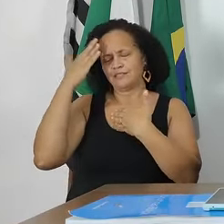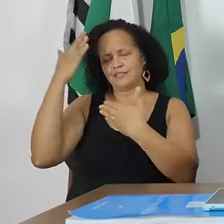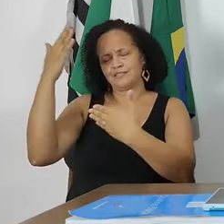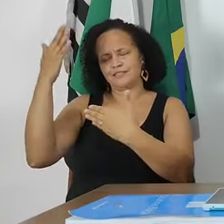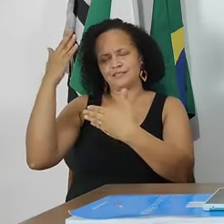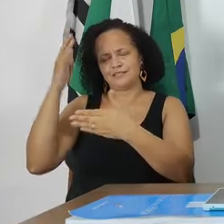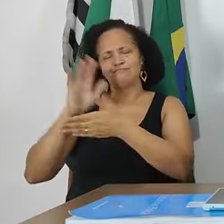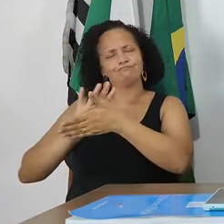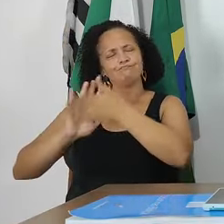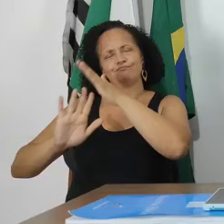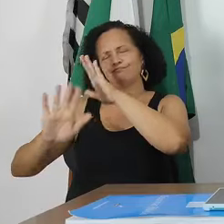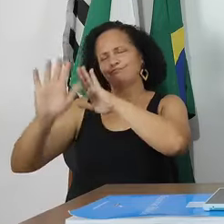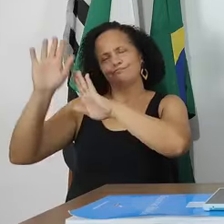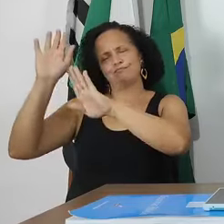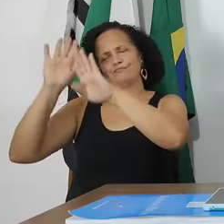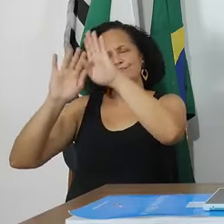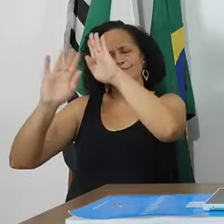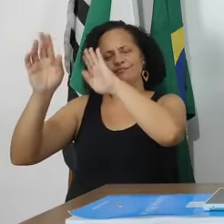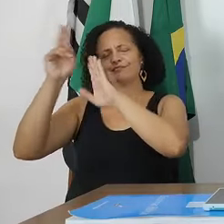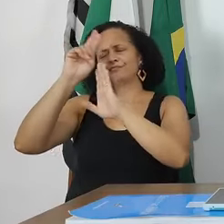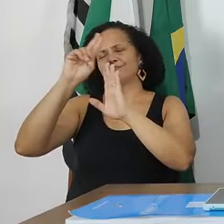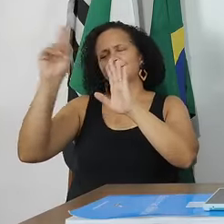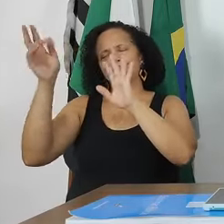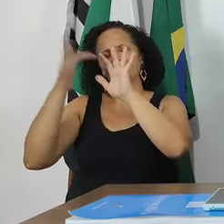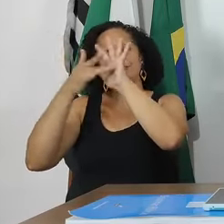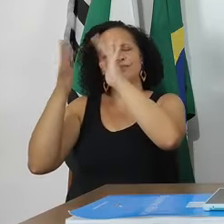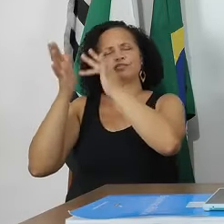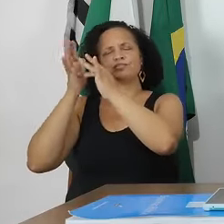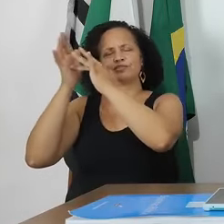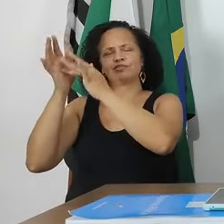louvo, Senhor, e te agradeço no nome de